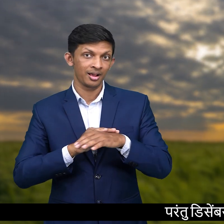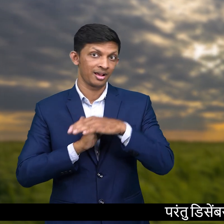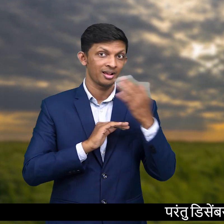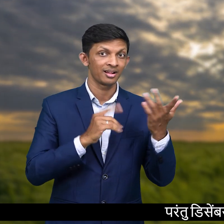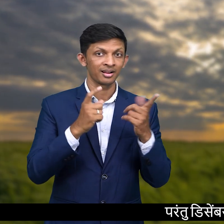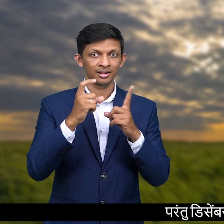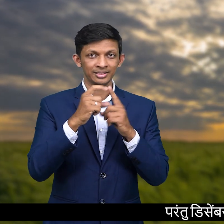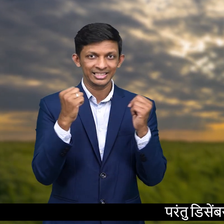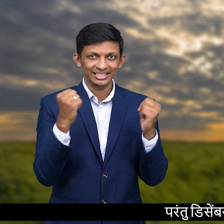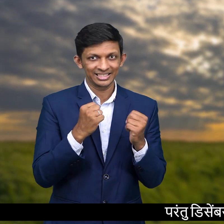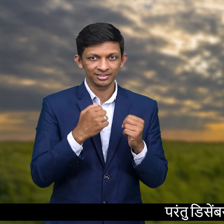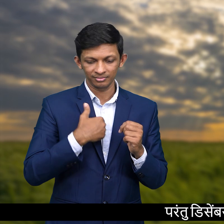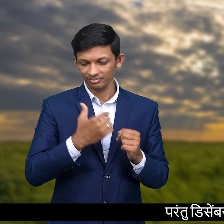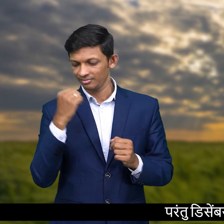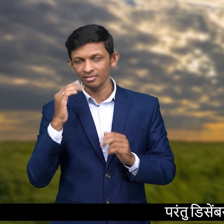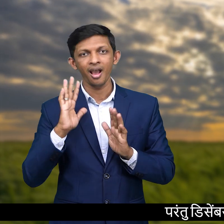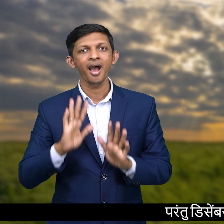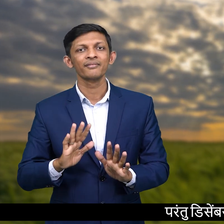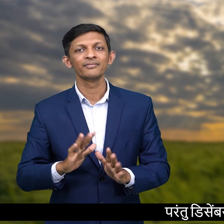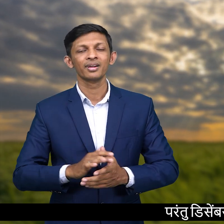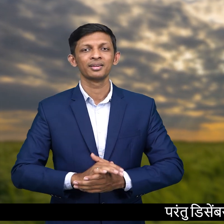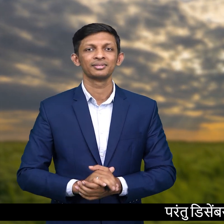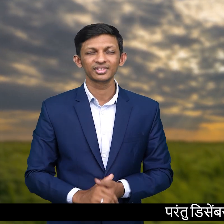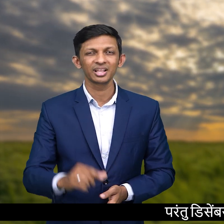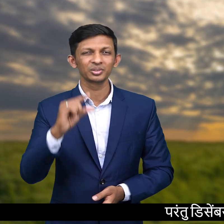डिसेंबरमध्ये त्याच्या डावीकडे सरकते.